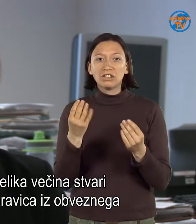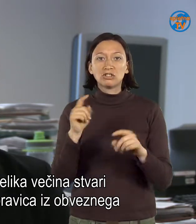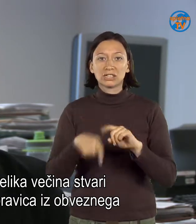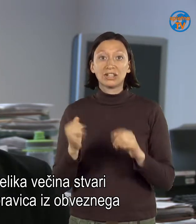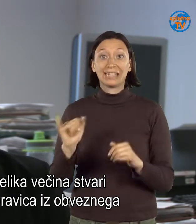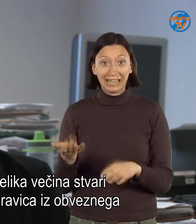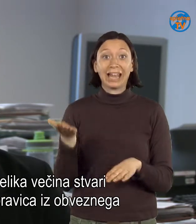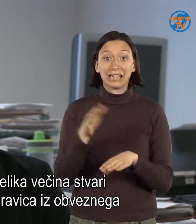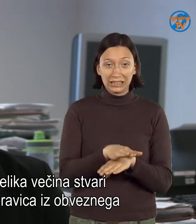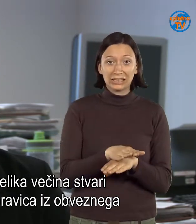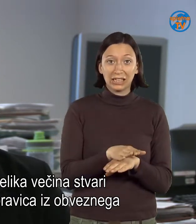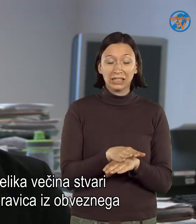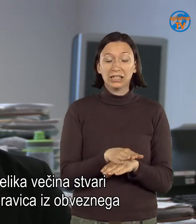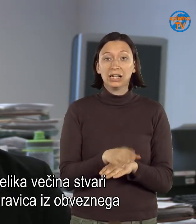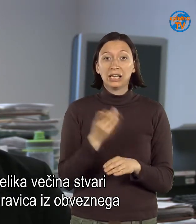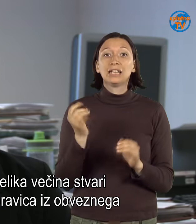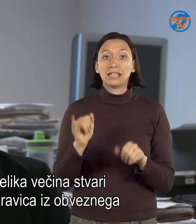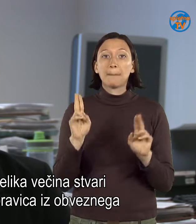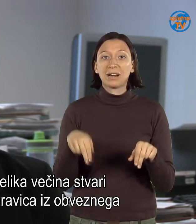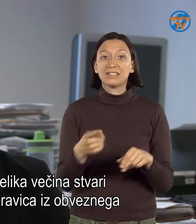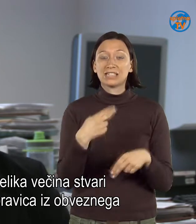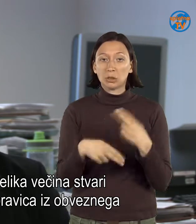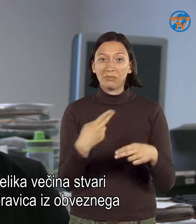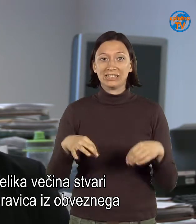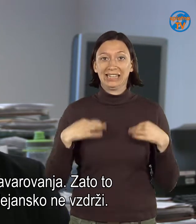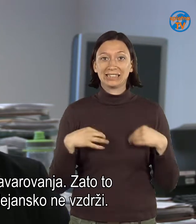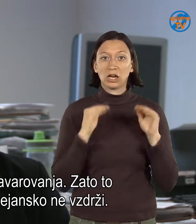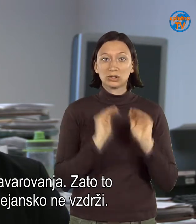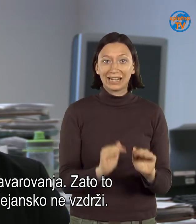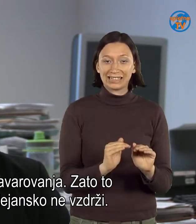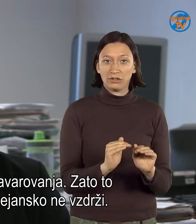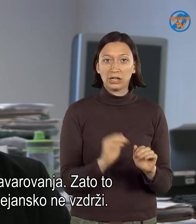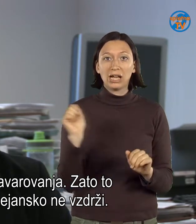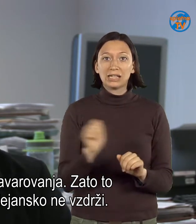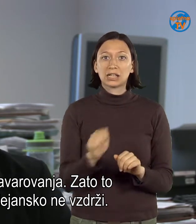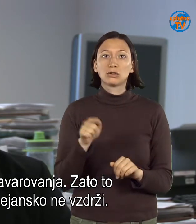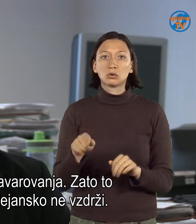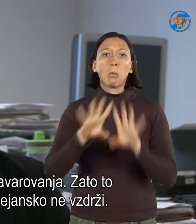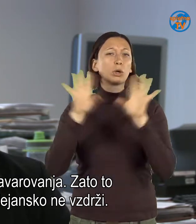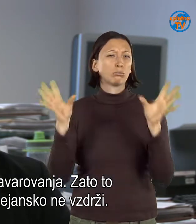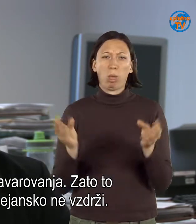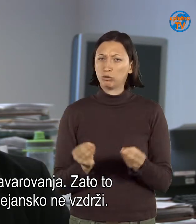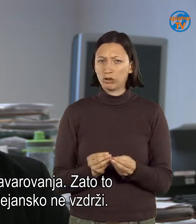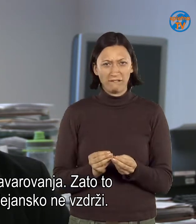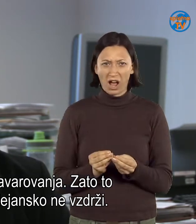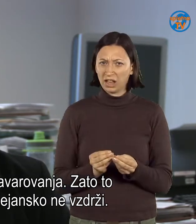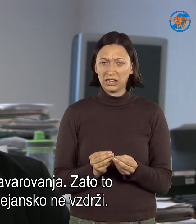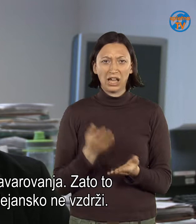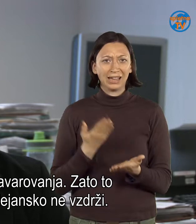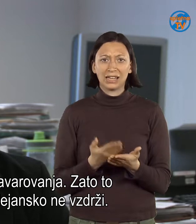velika večina stvari je krito oziroma je pravica iz obveznega zdravstvenega zavarovanja. Zato to